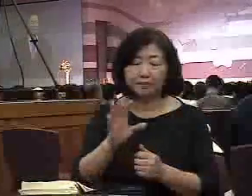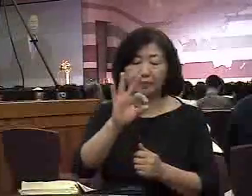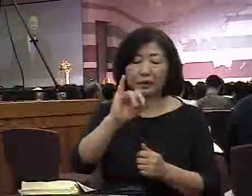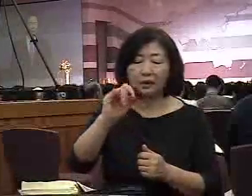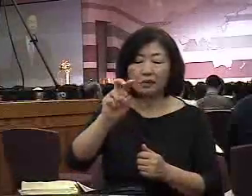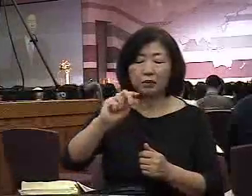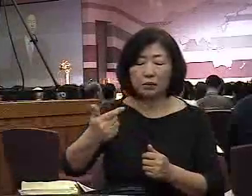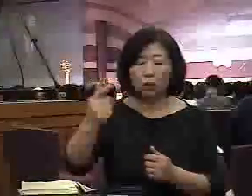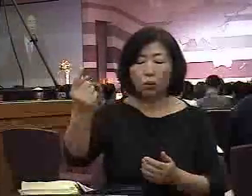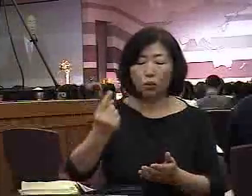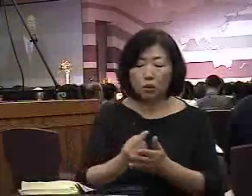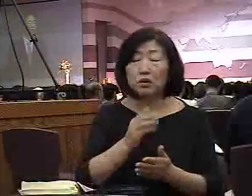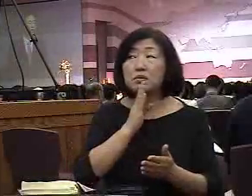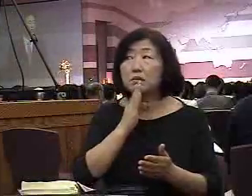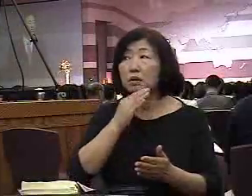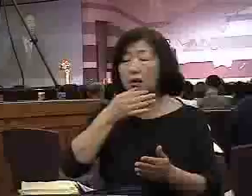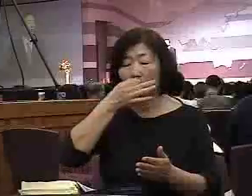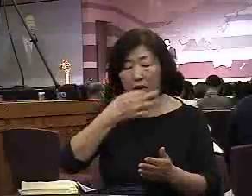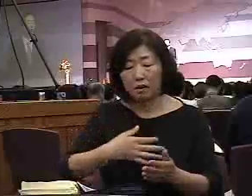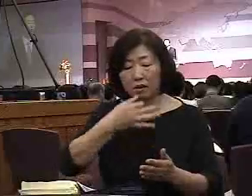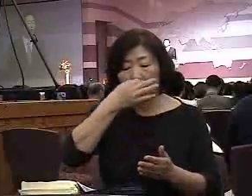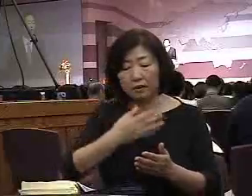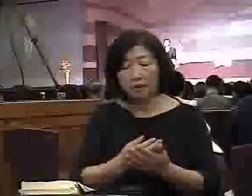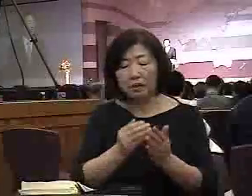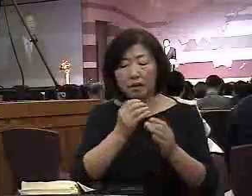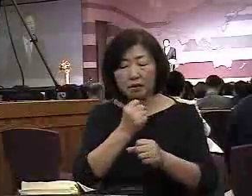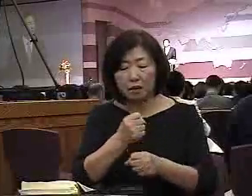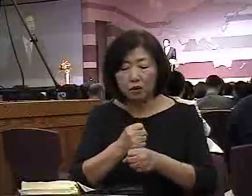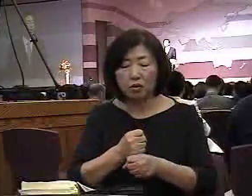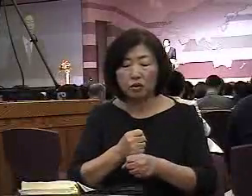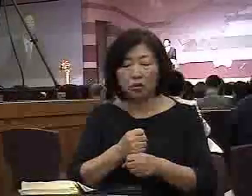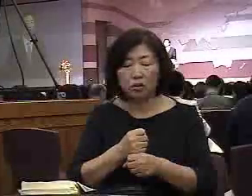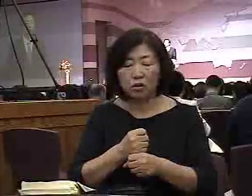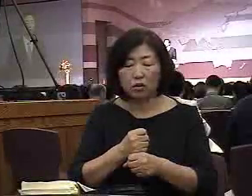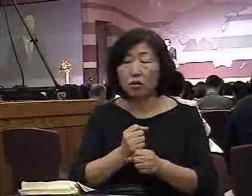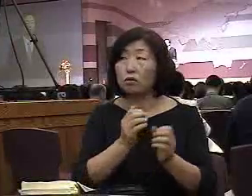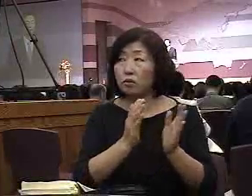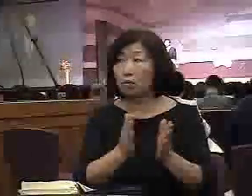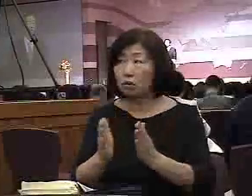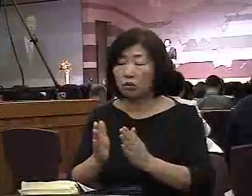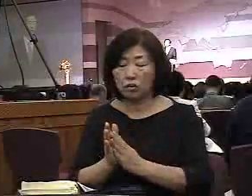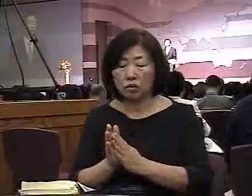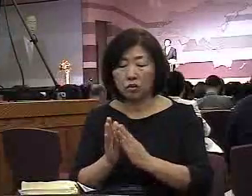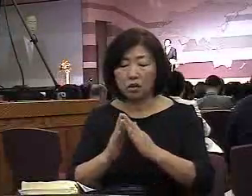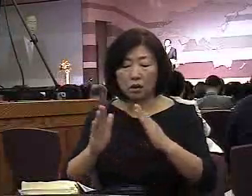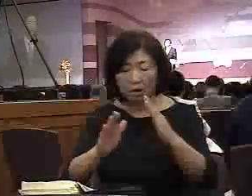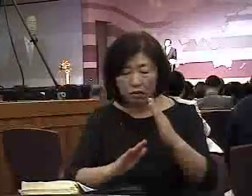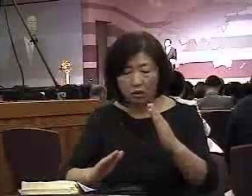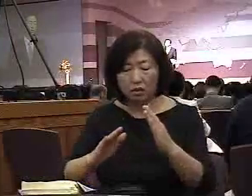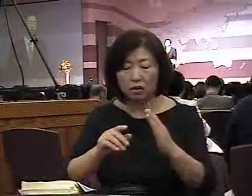와서 정말 어렵게 만들어 놓고 어렵게 구성해 놓은 우리의 가진 것들,